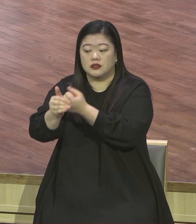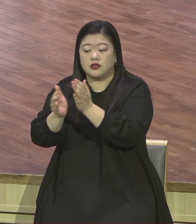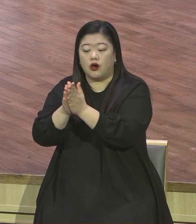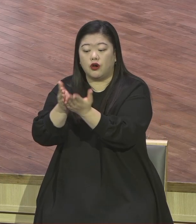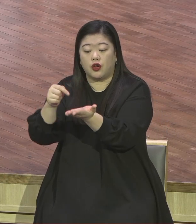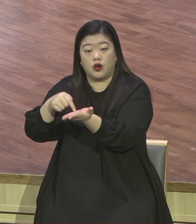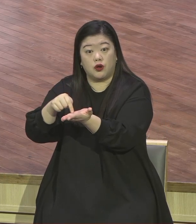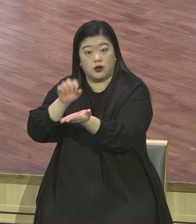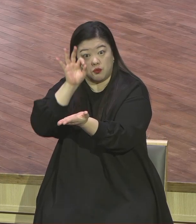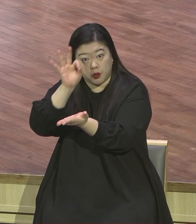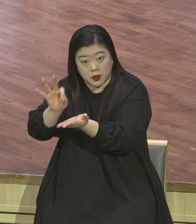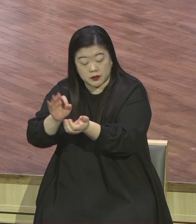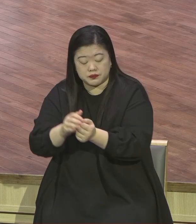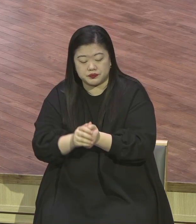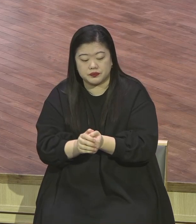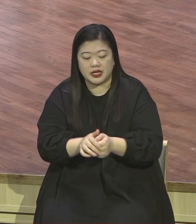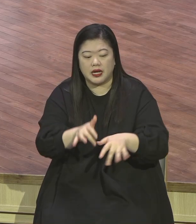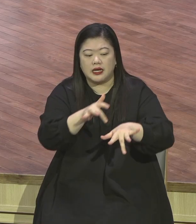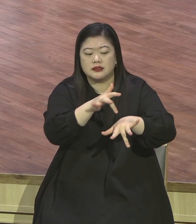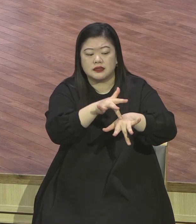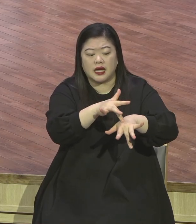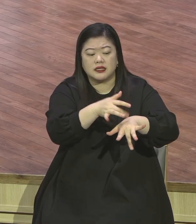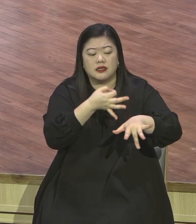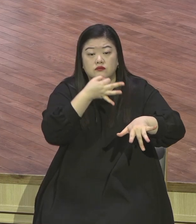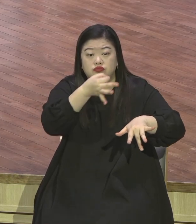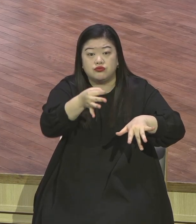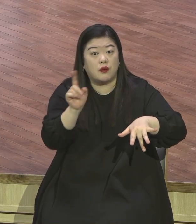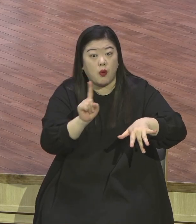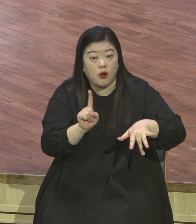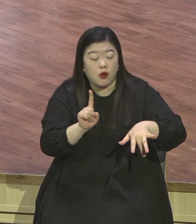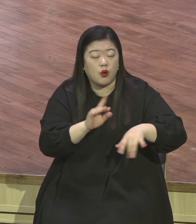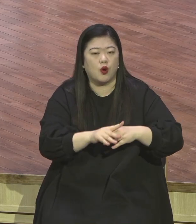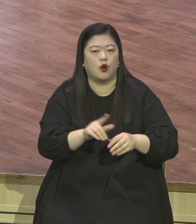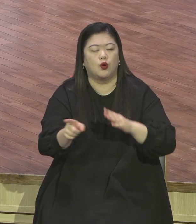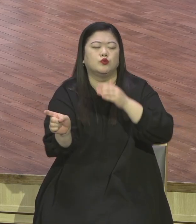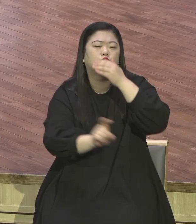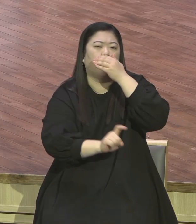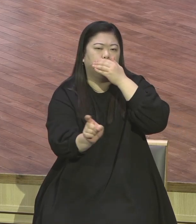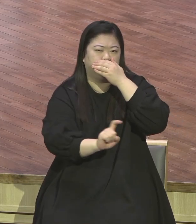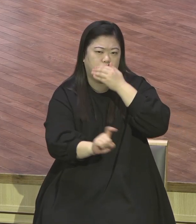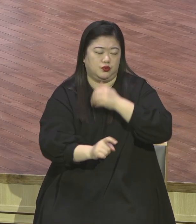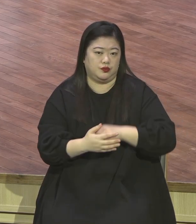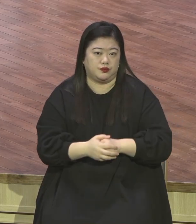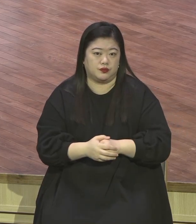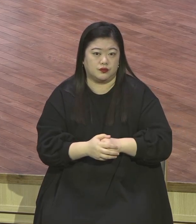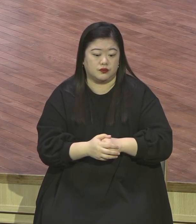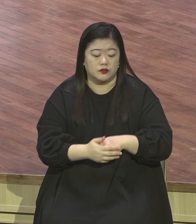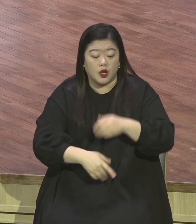도둑 도둑이 오는 것은 도둑질하고 죽이고 멸망시는 것 뿐이요